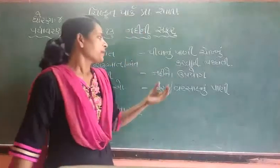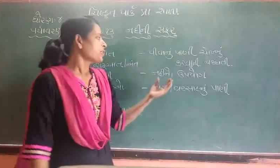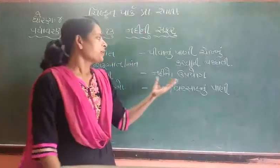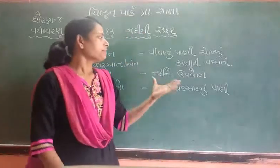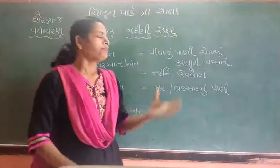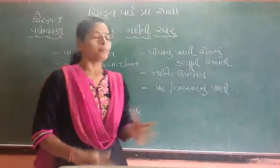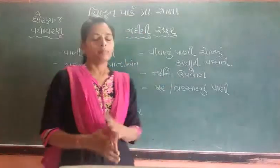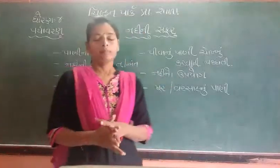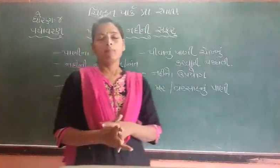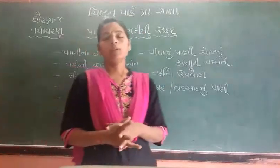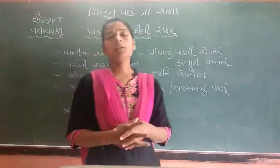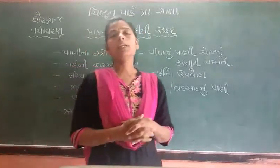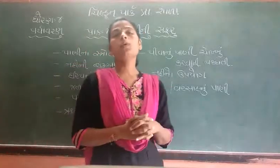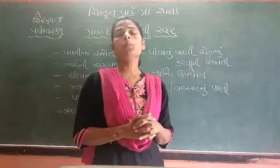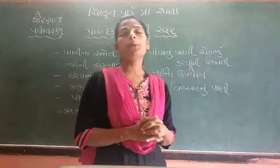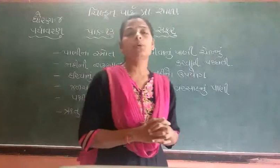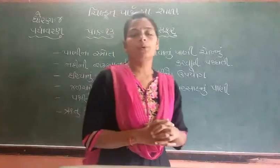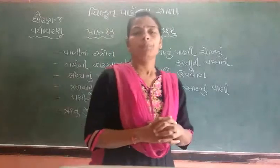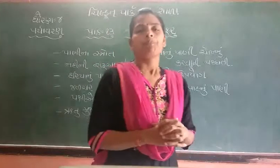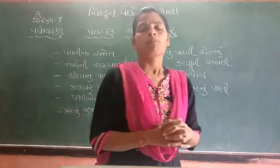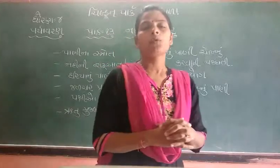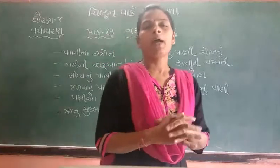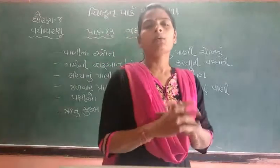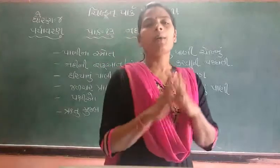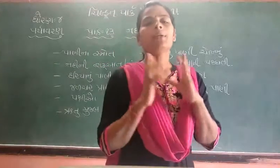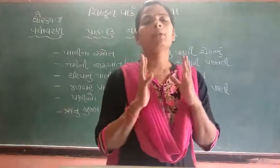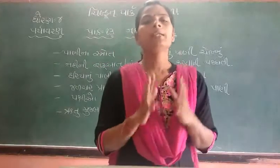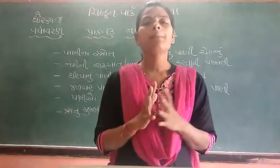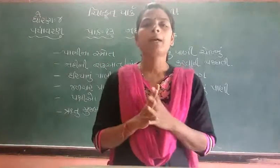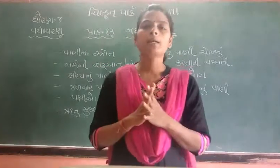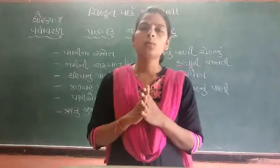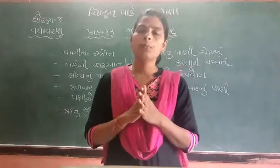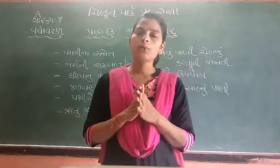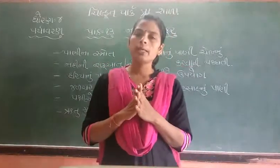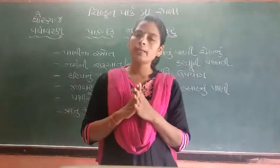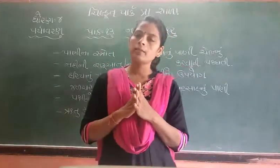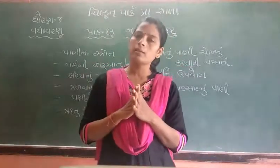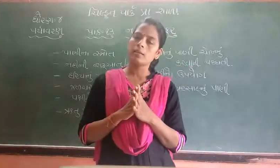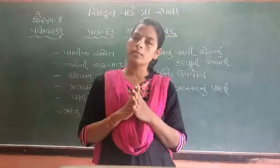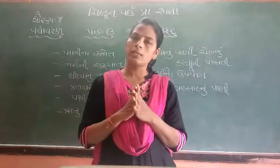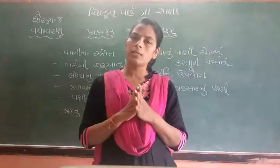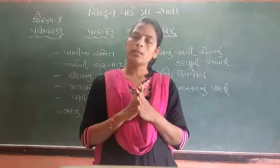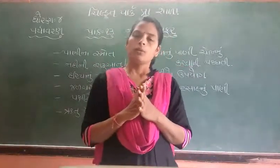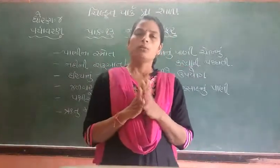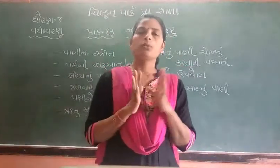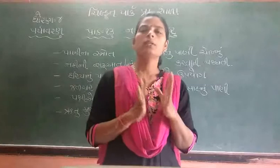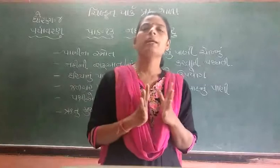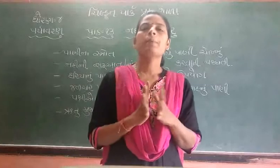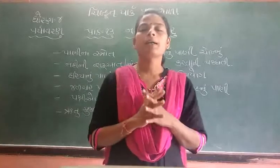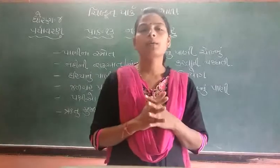પછી નદીનો ઉપયોગ. તો બાળકો, આપણે નદીના પાણીનો ઉપયોગ શેની અંદર કરીએ છીએ? તો નદીના પાણીનો